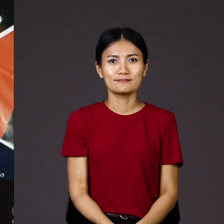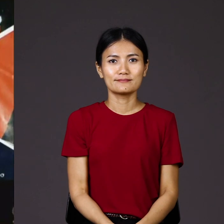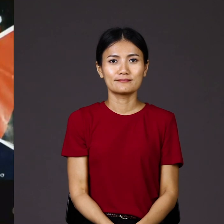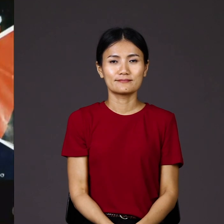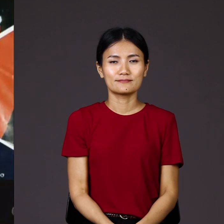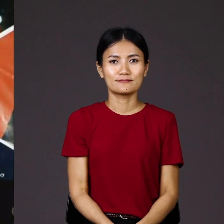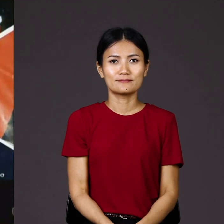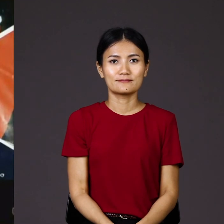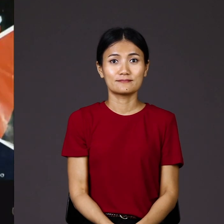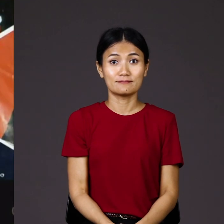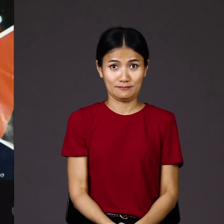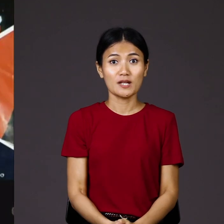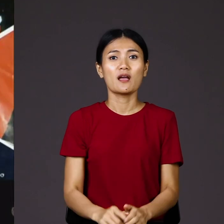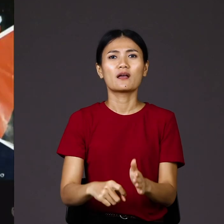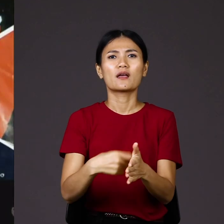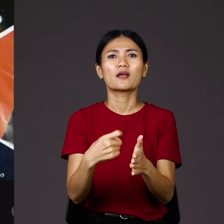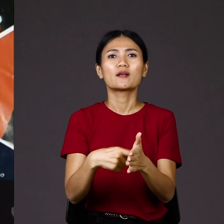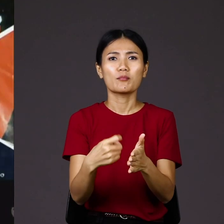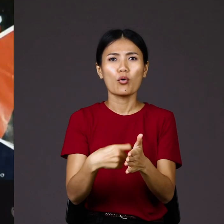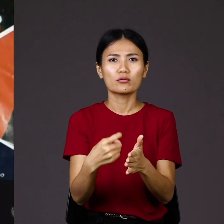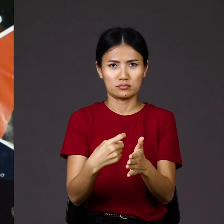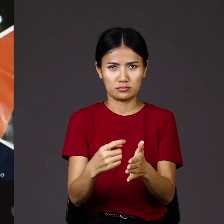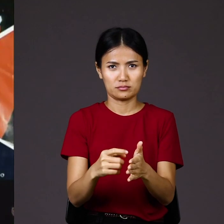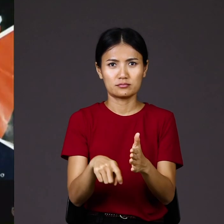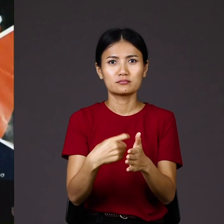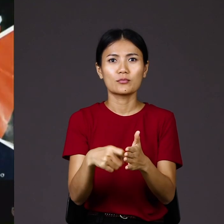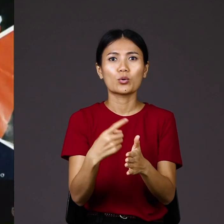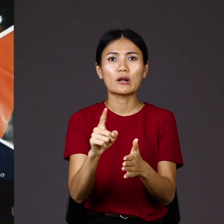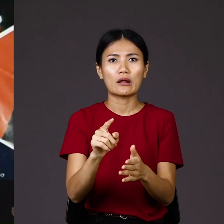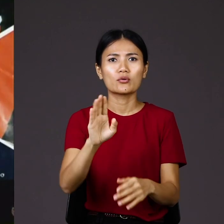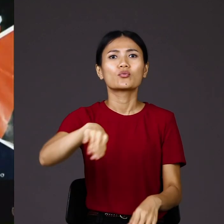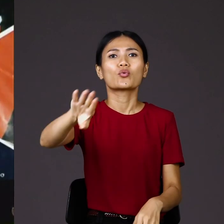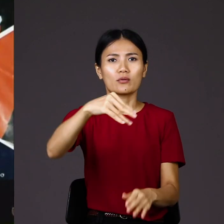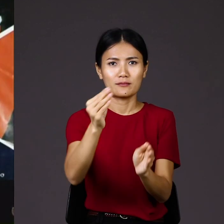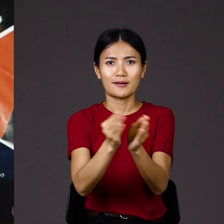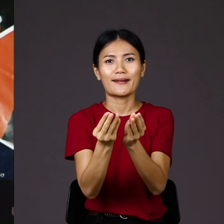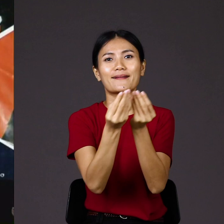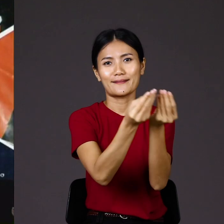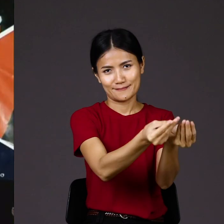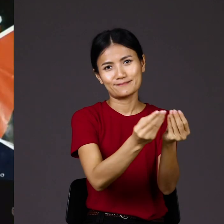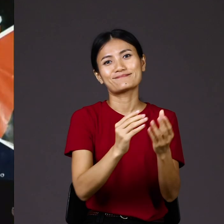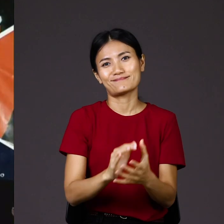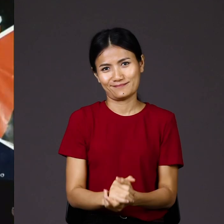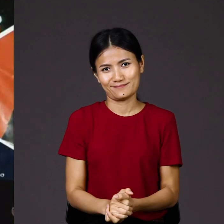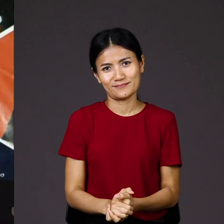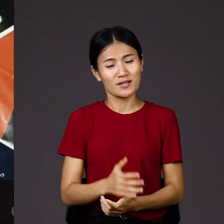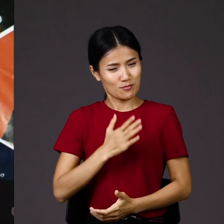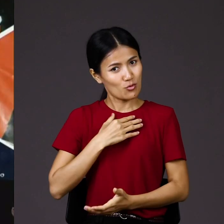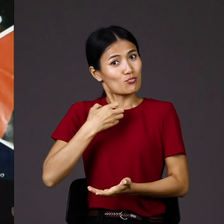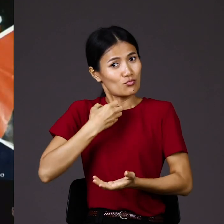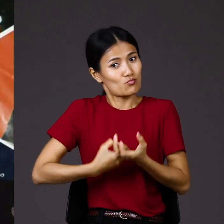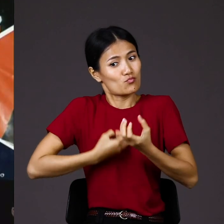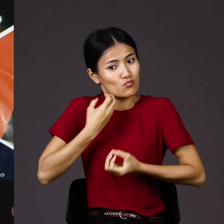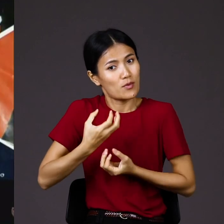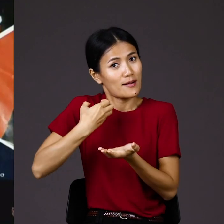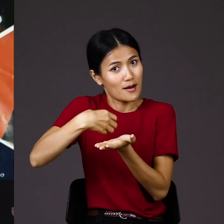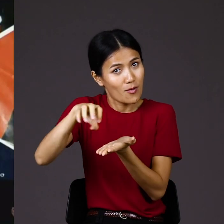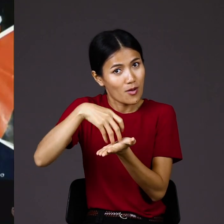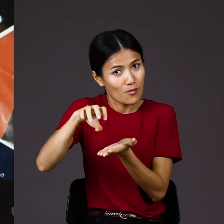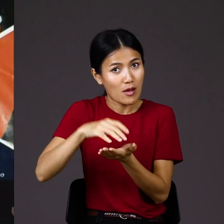พ่อแม่พี่น้องครับดังนั้นนี่คือเหตุผลที่ท่านควรจะเลือก